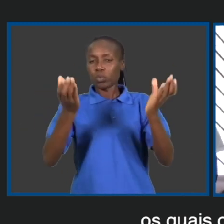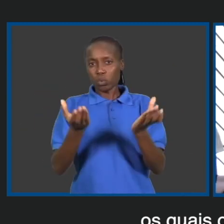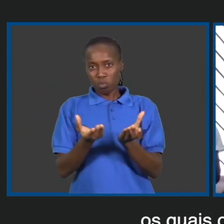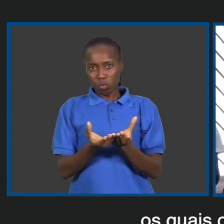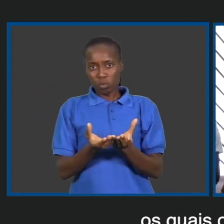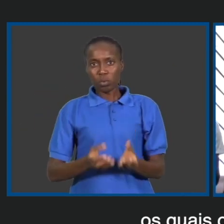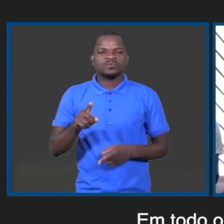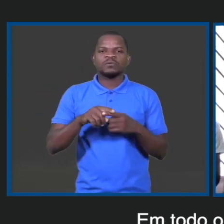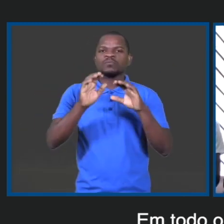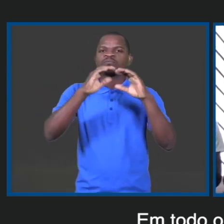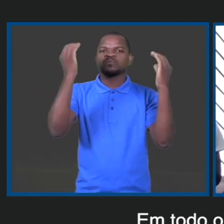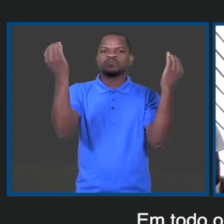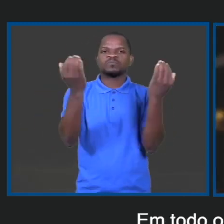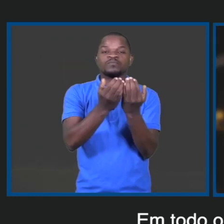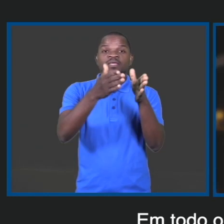como um problema global.